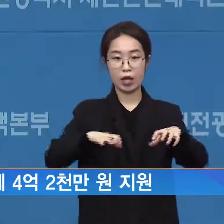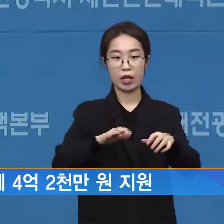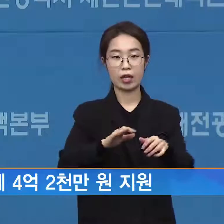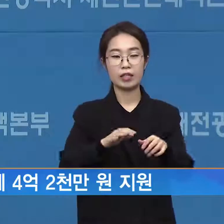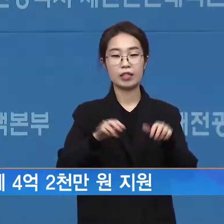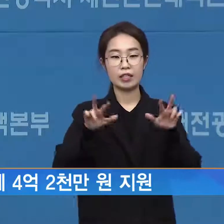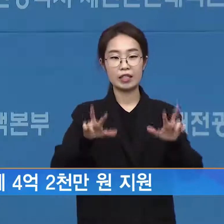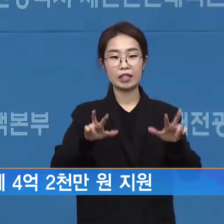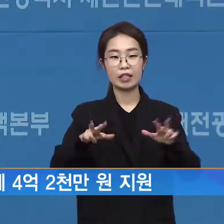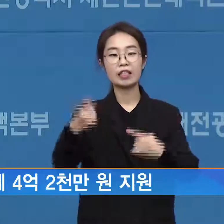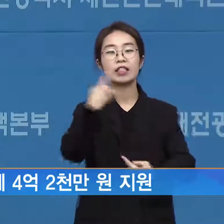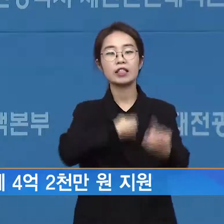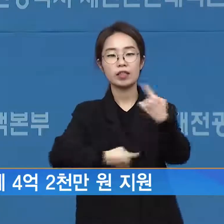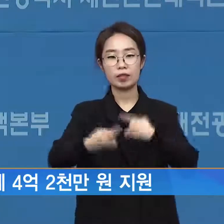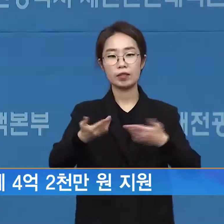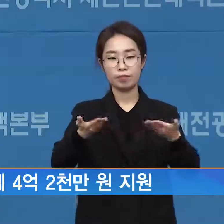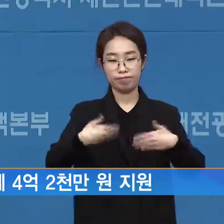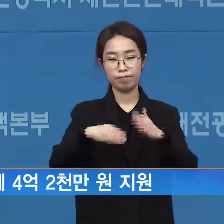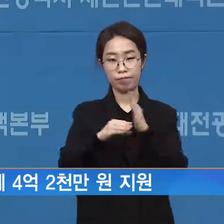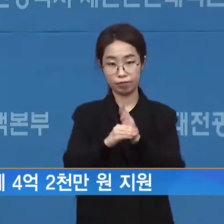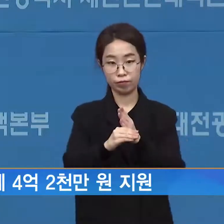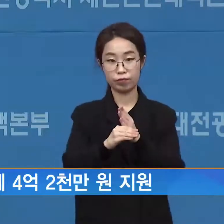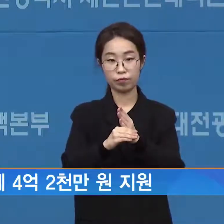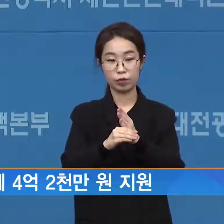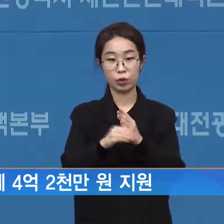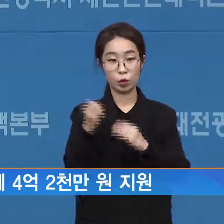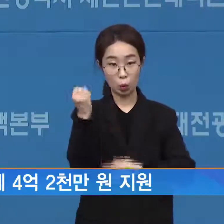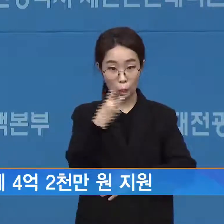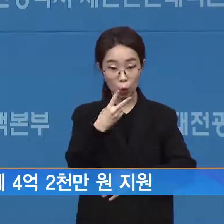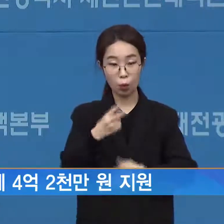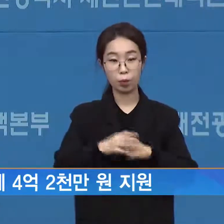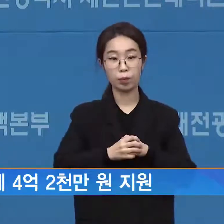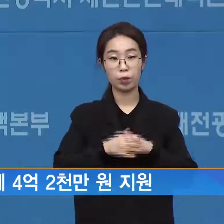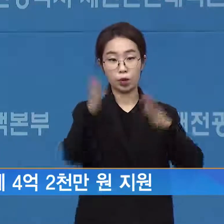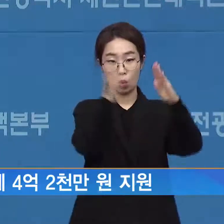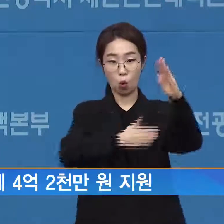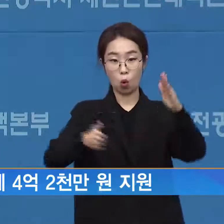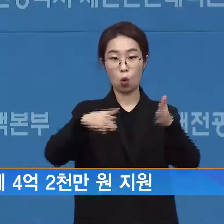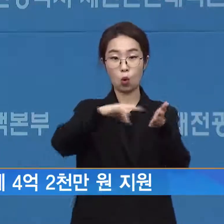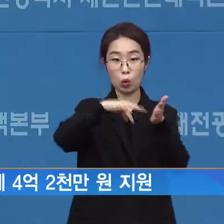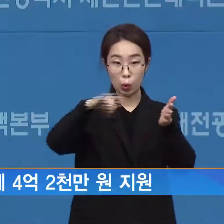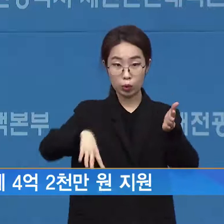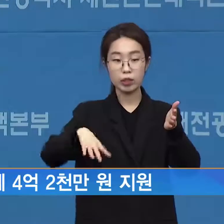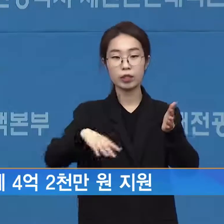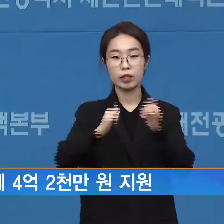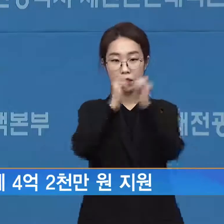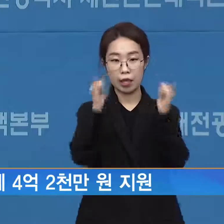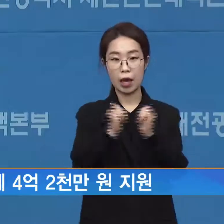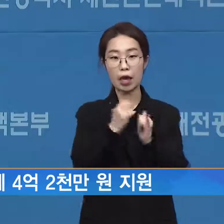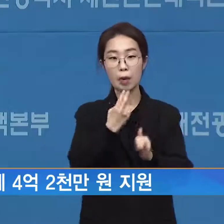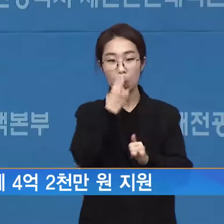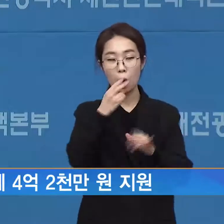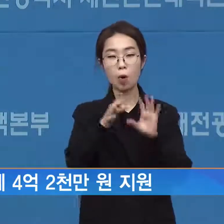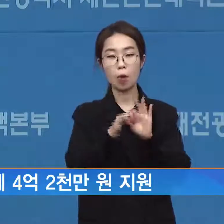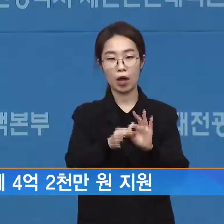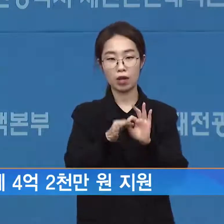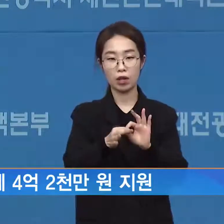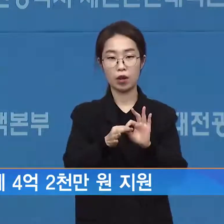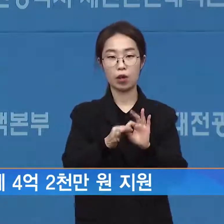현재 신청받고 있으며 이와 함께 공공요금 및 사회보험료 지원사업으로 접수된